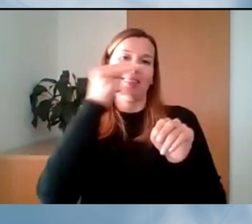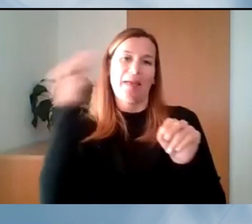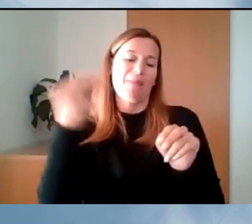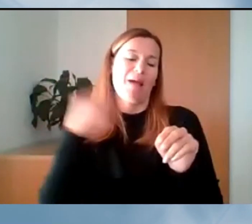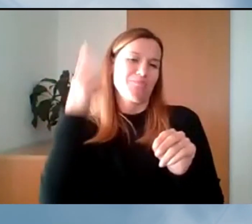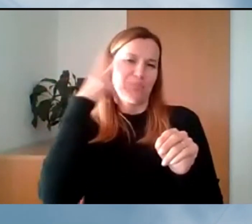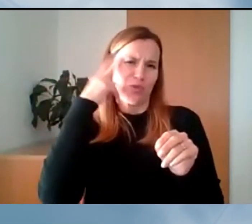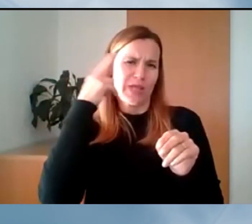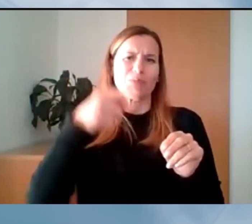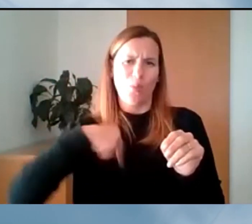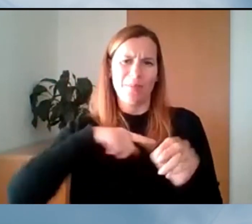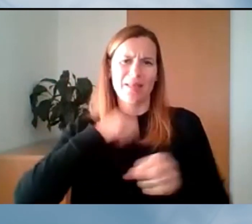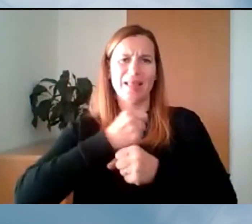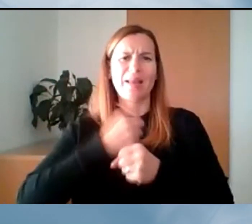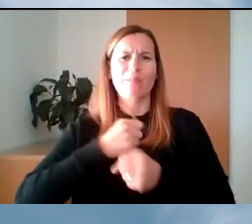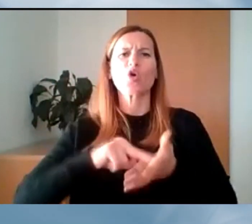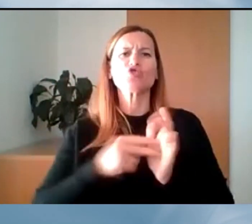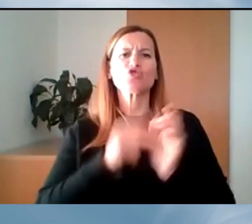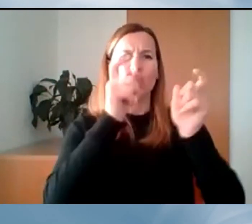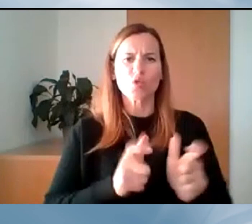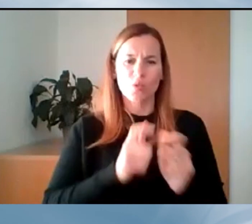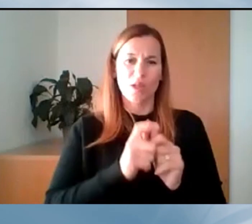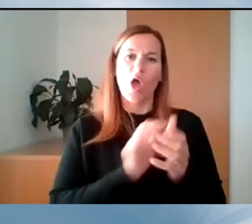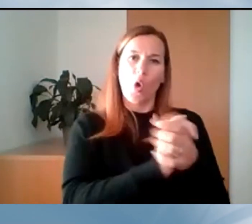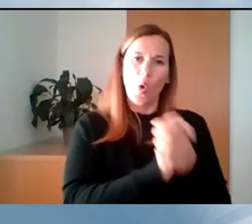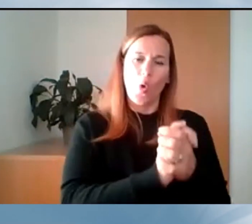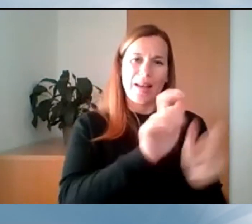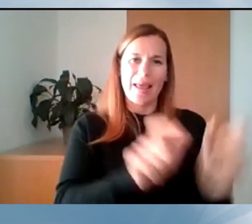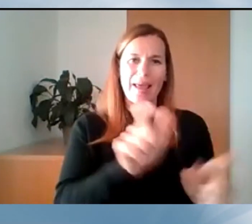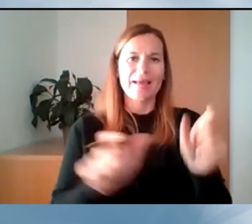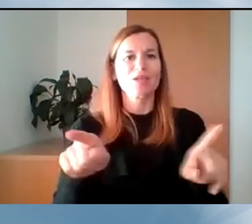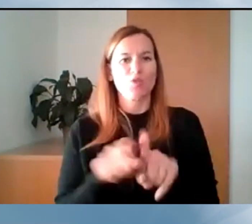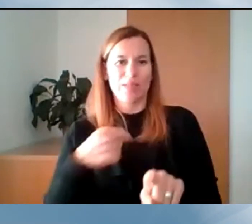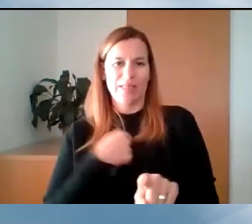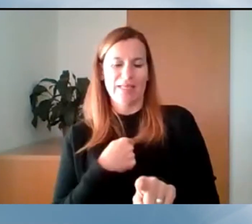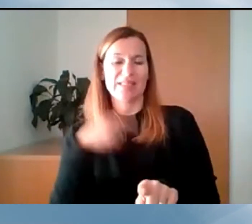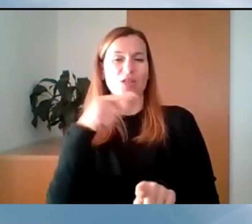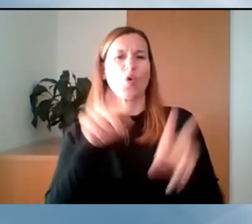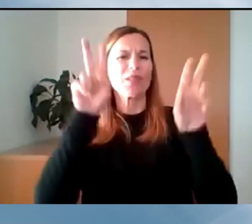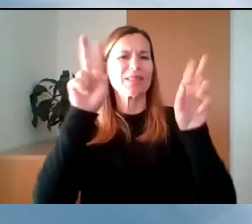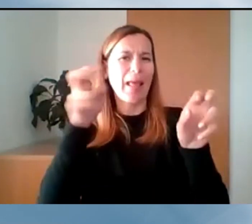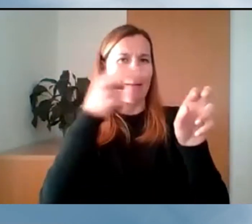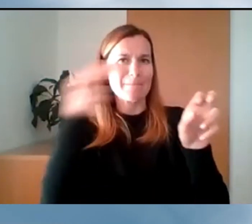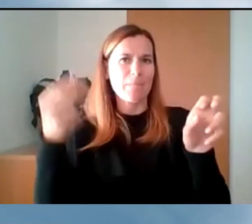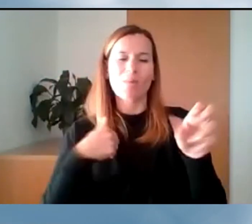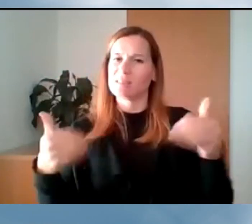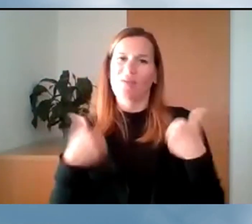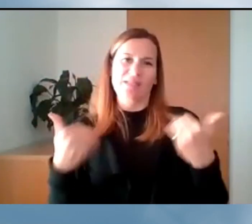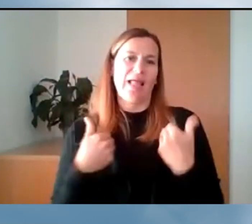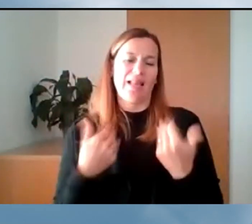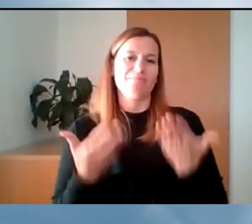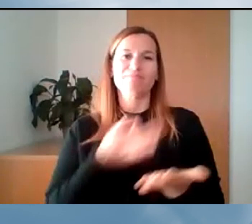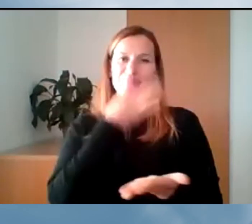domača, to pa delamo na inštitutu, kolegi in jaz, tako da s to temo pa z